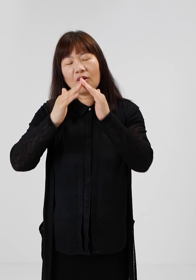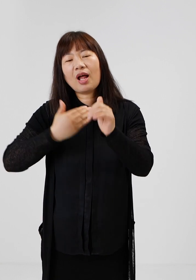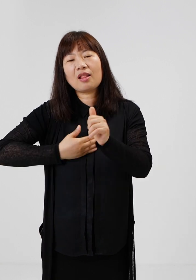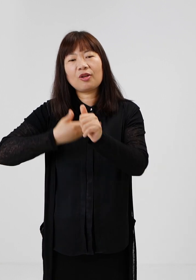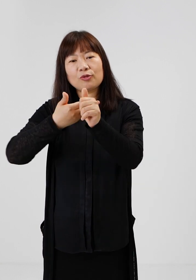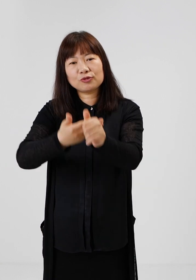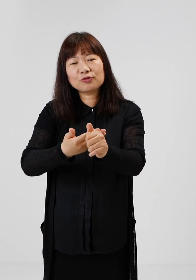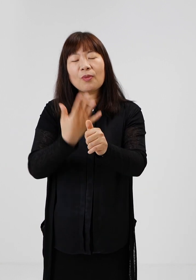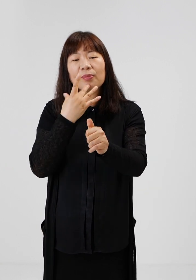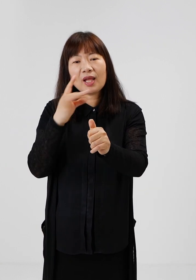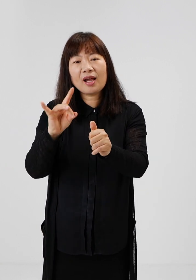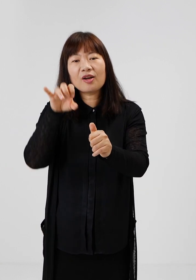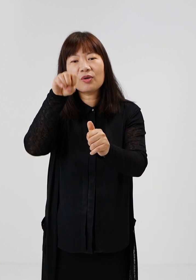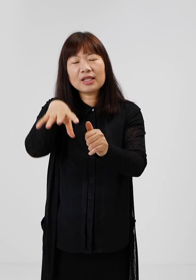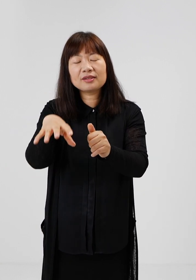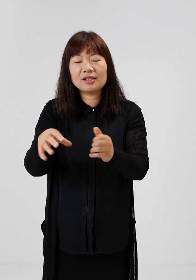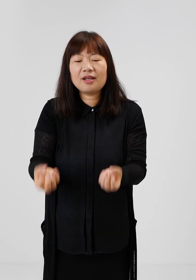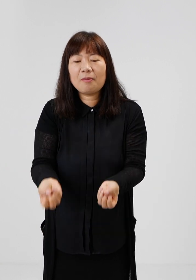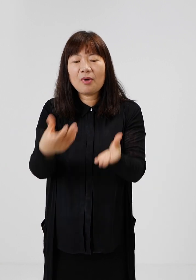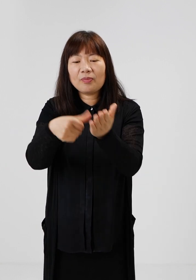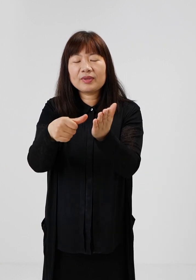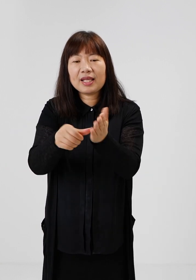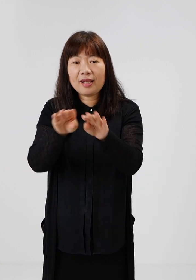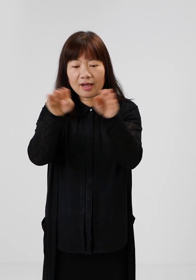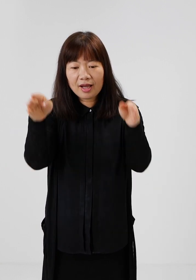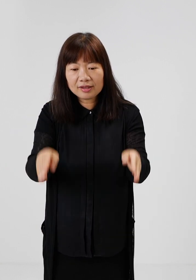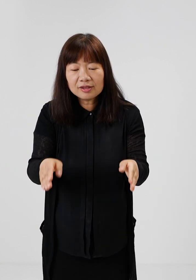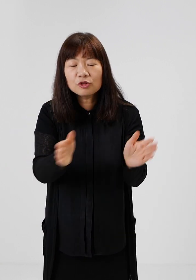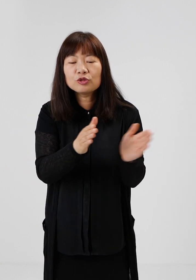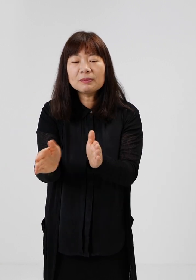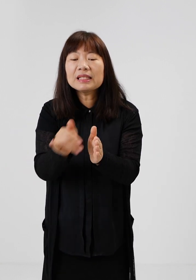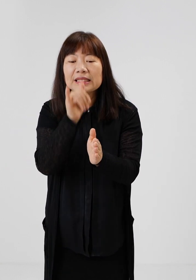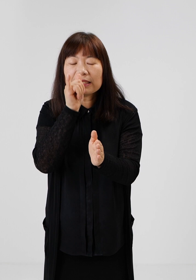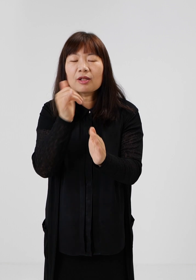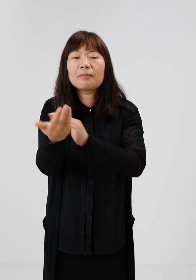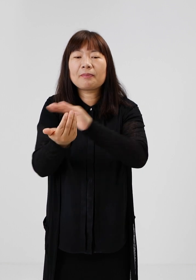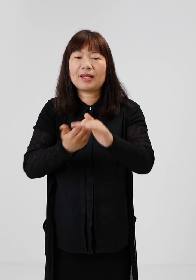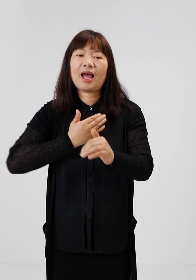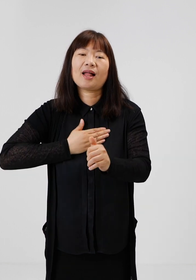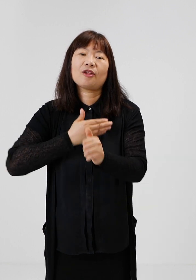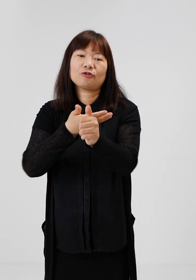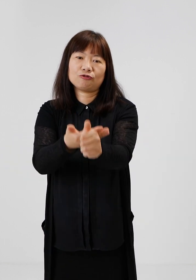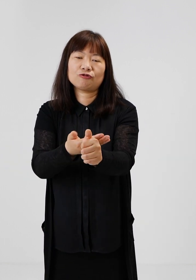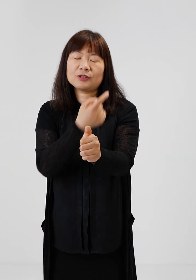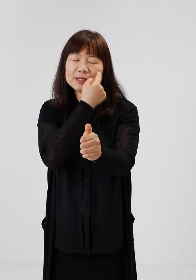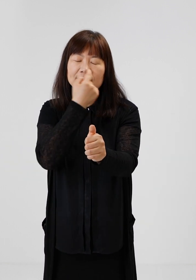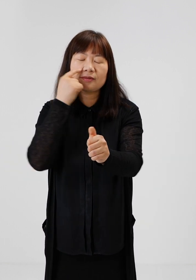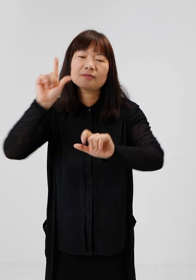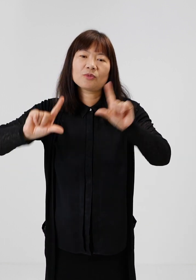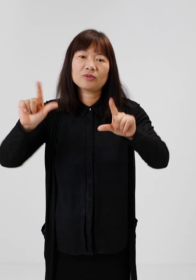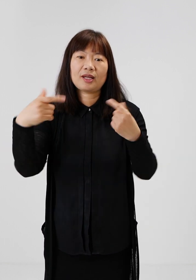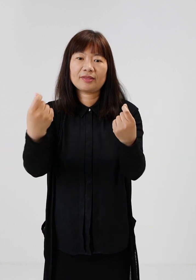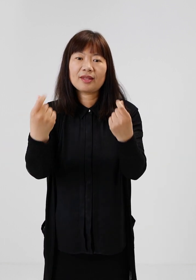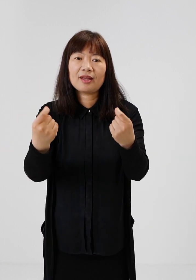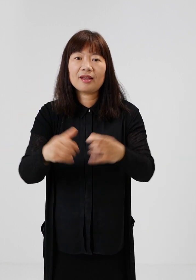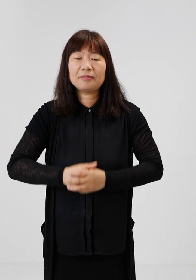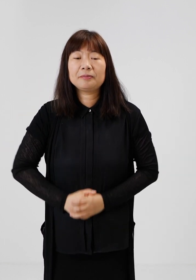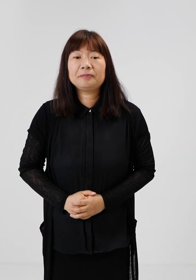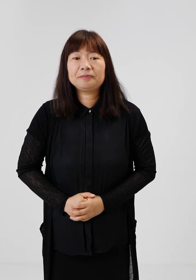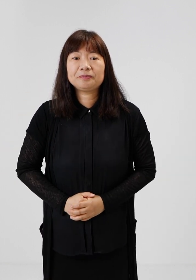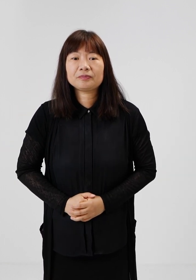당연히 번제단이 갖추어질 것을 암시하는 거예요. 그런데